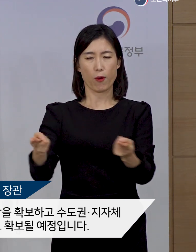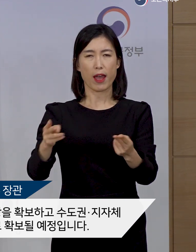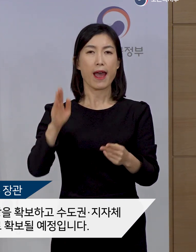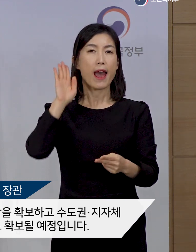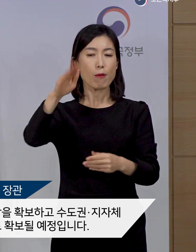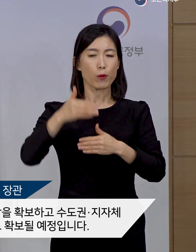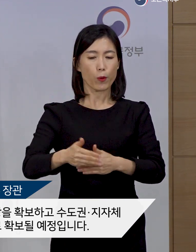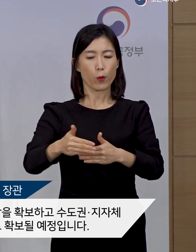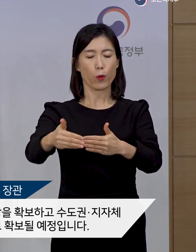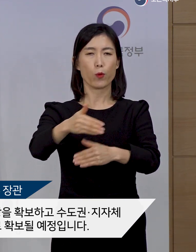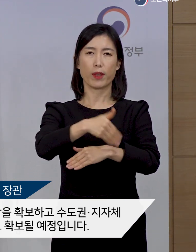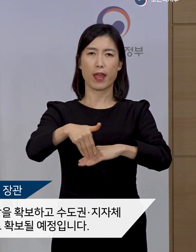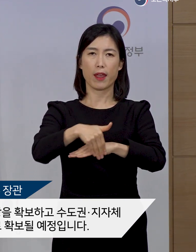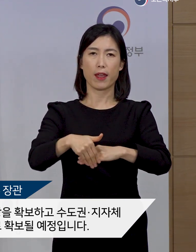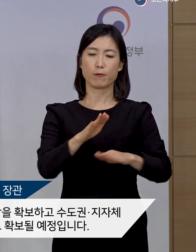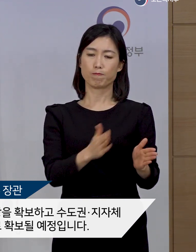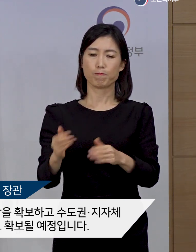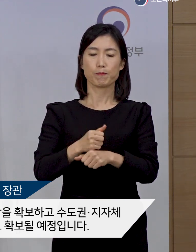단계적으로 확보될 예정입니다.